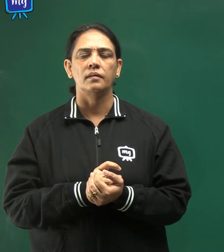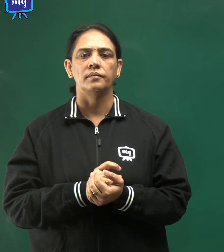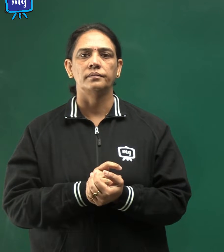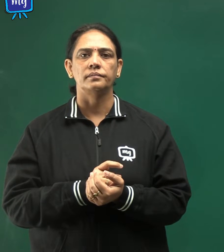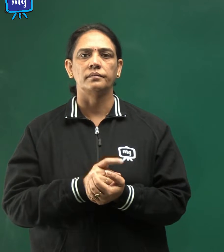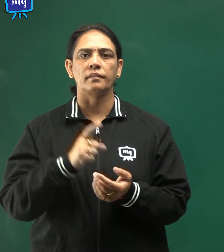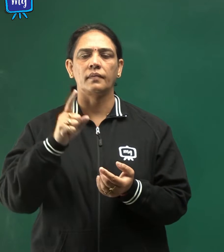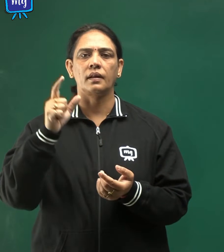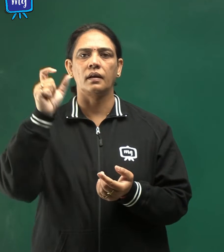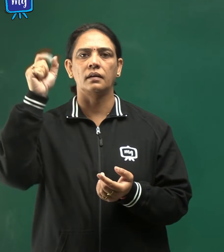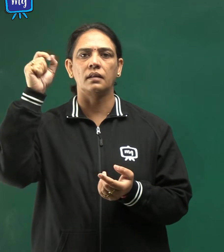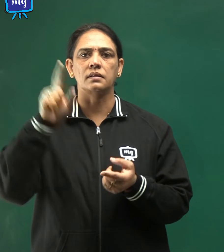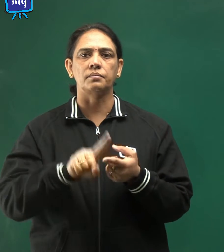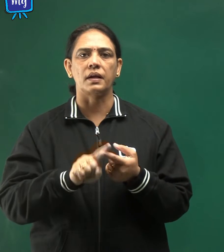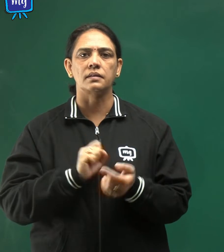10 +